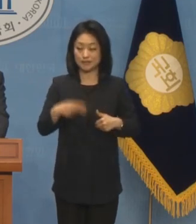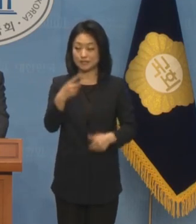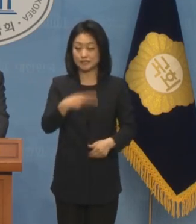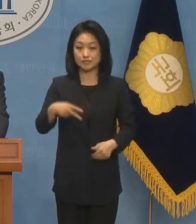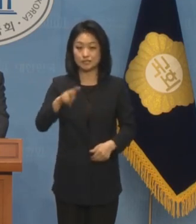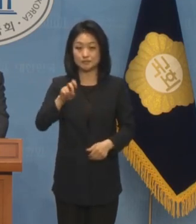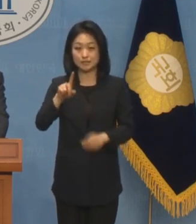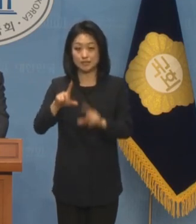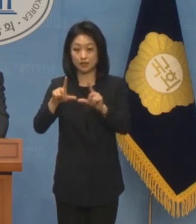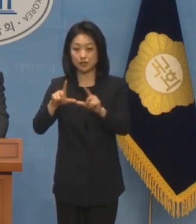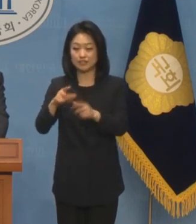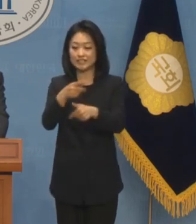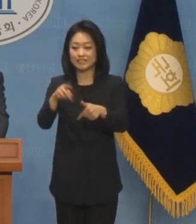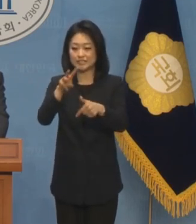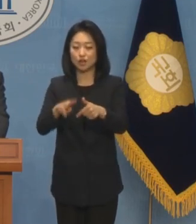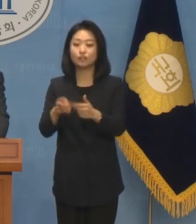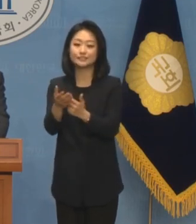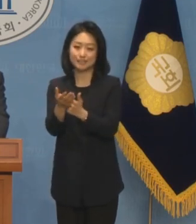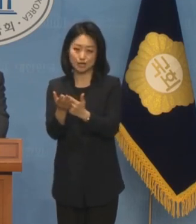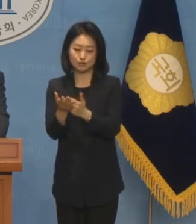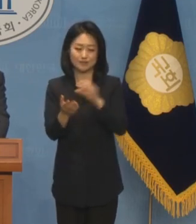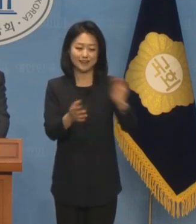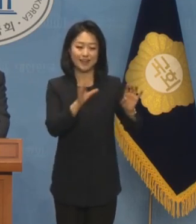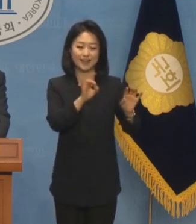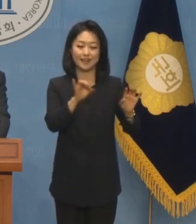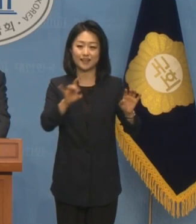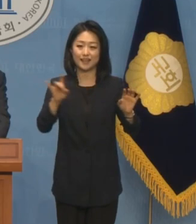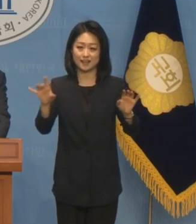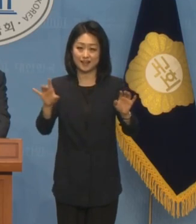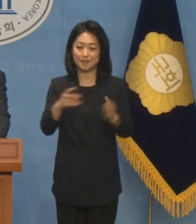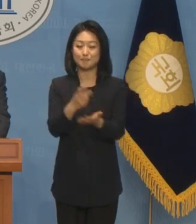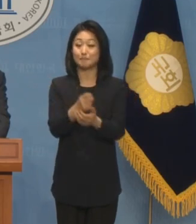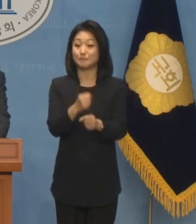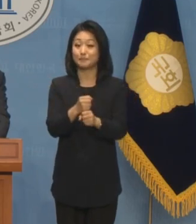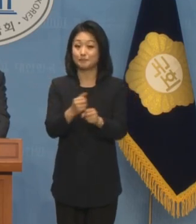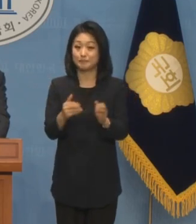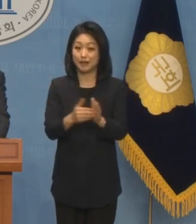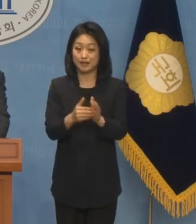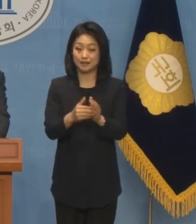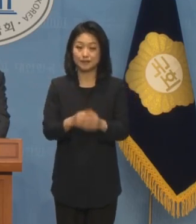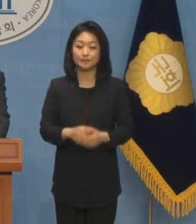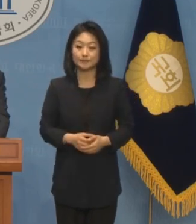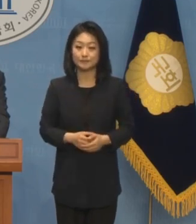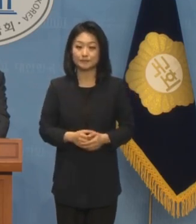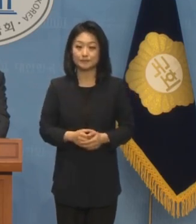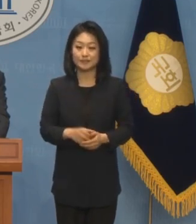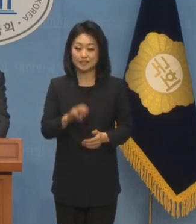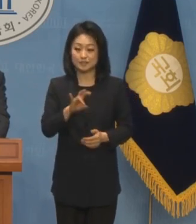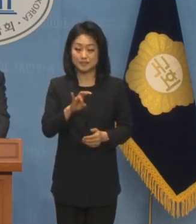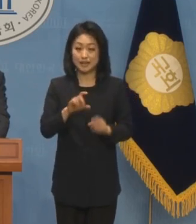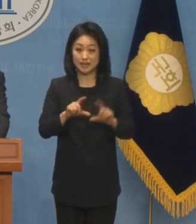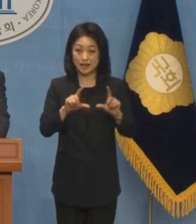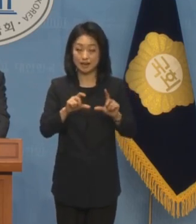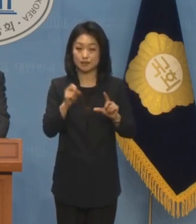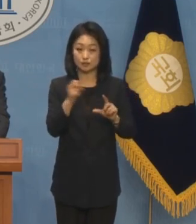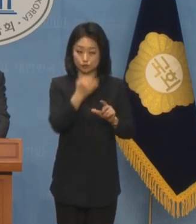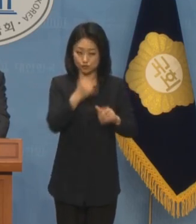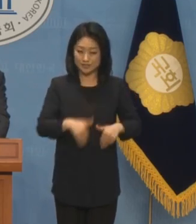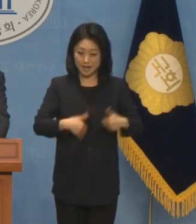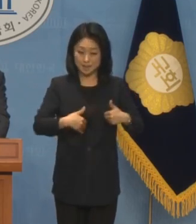2021년 인천과 제조에서 각각 제정되었습니다 지난 24일 충남에 이어 26일